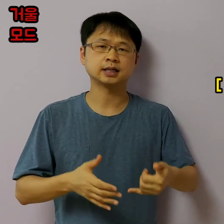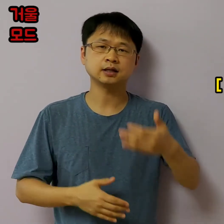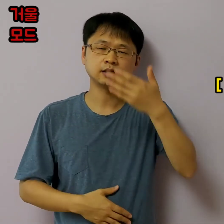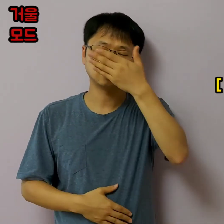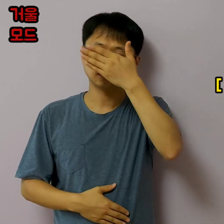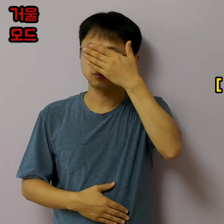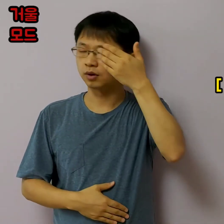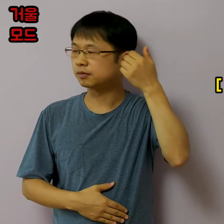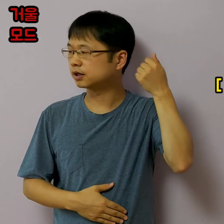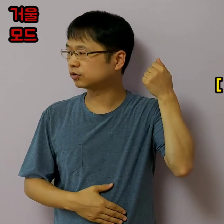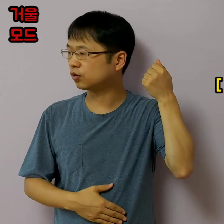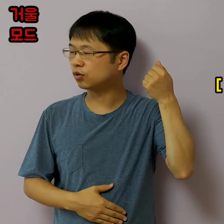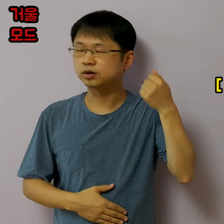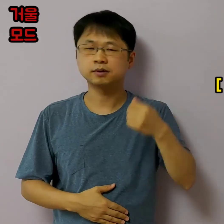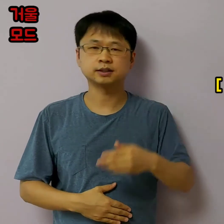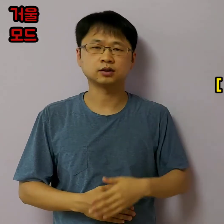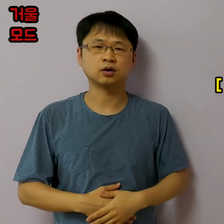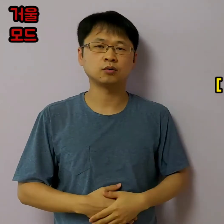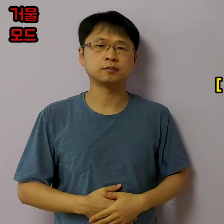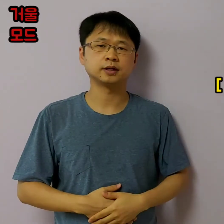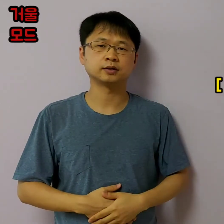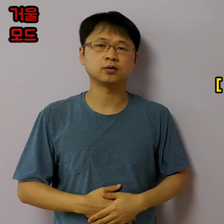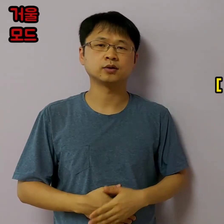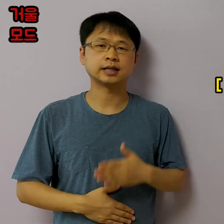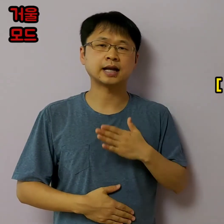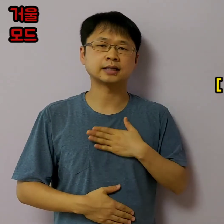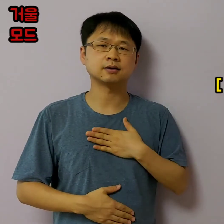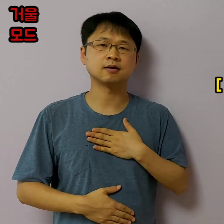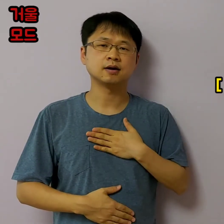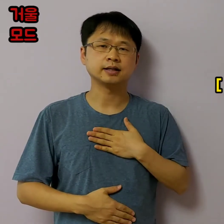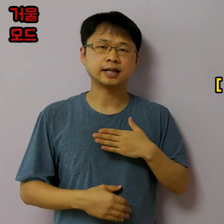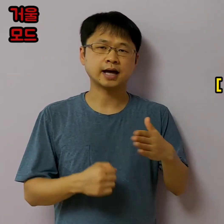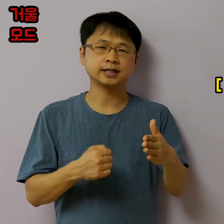세상이 외면해도 이 말이죠. 외면해도 날아서, 나이기